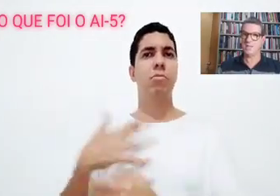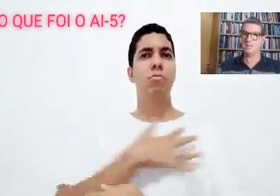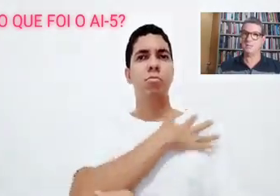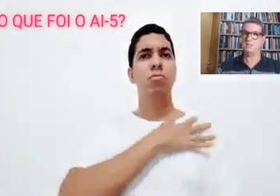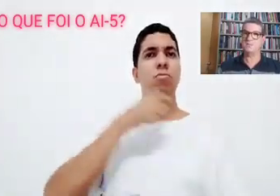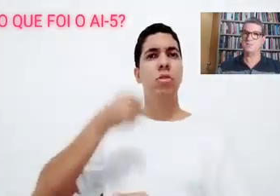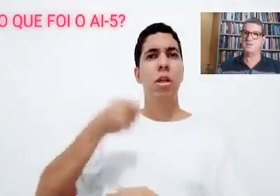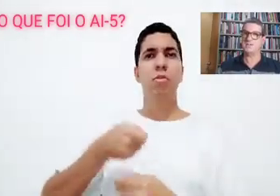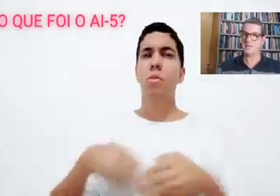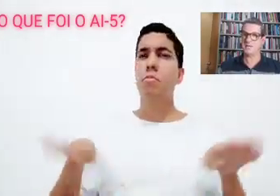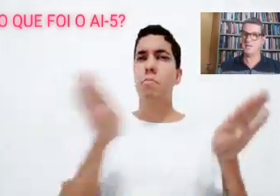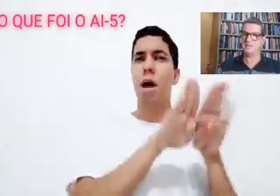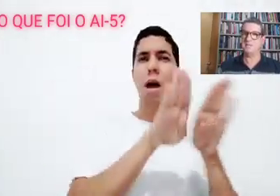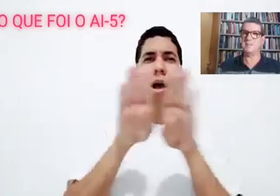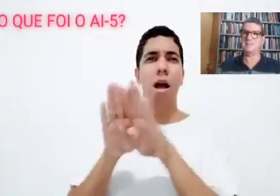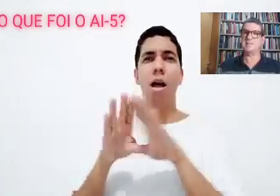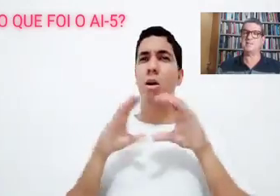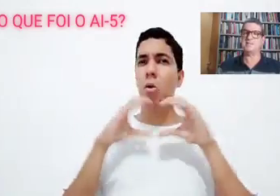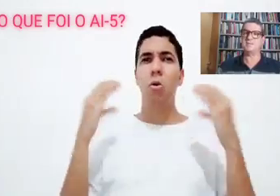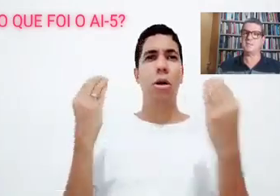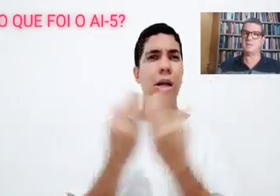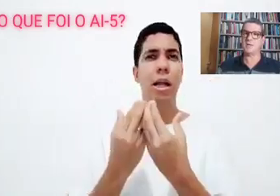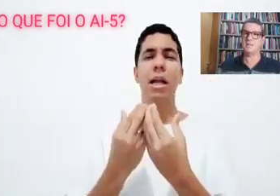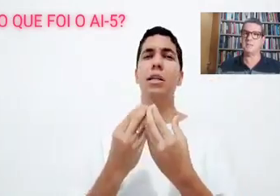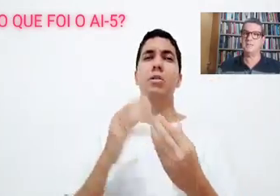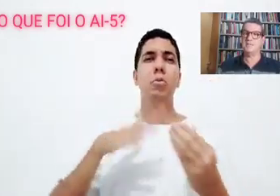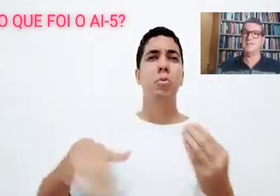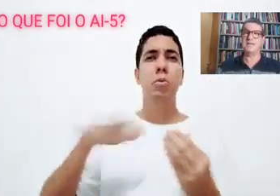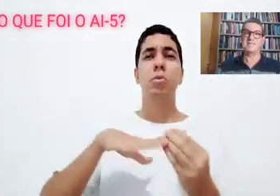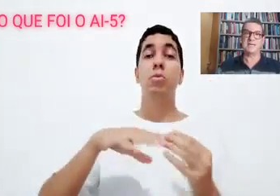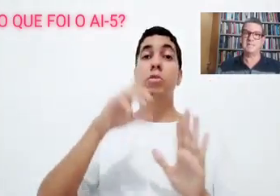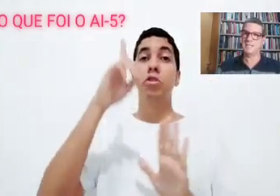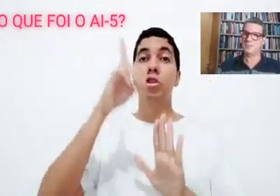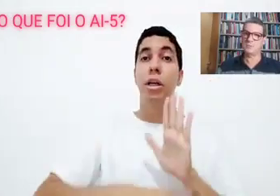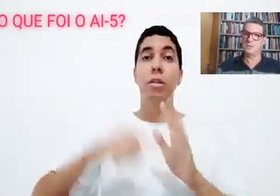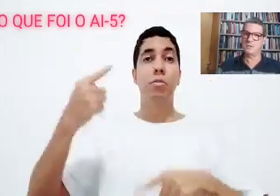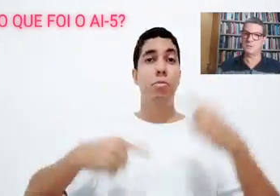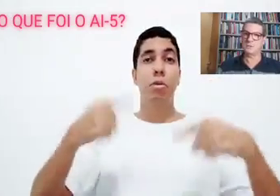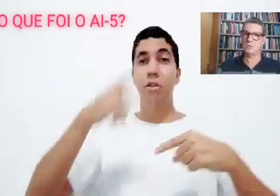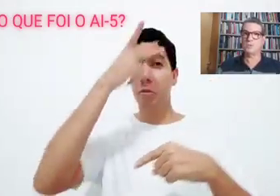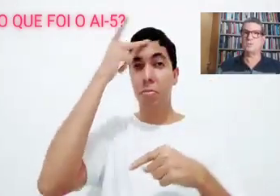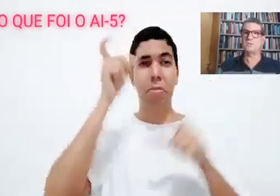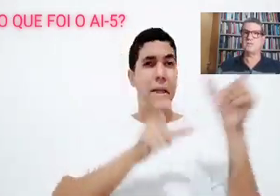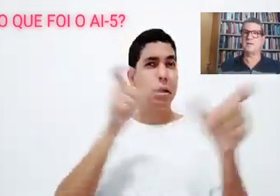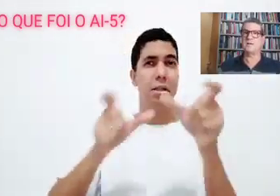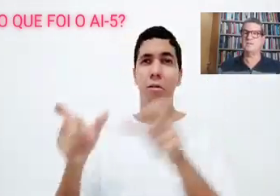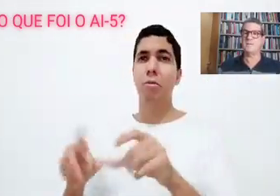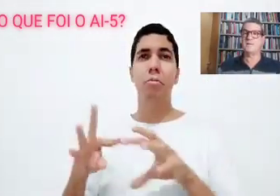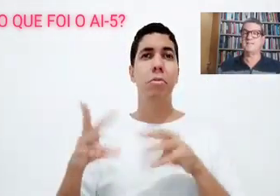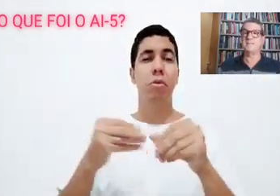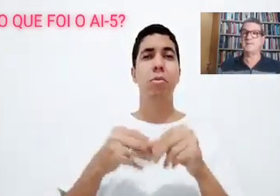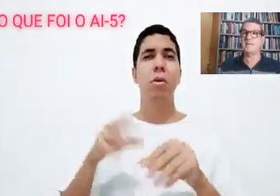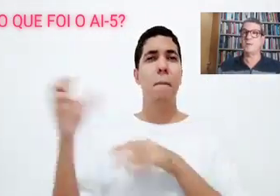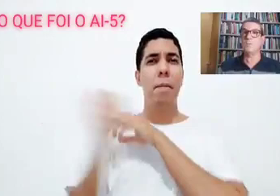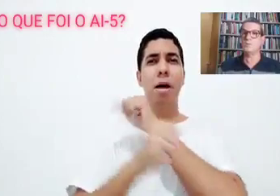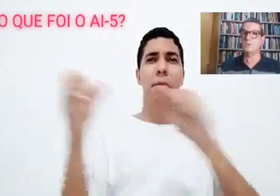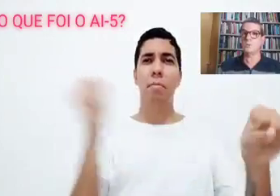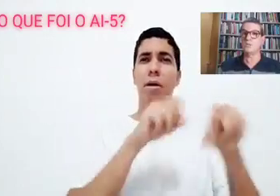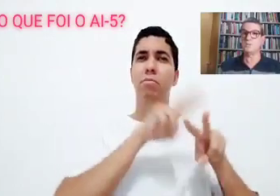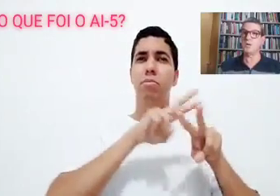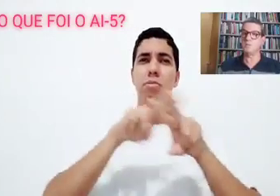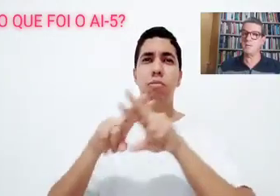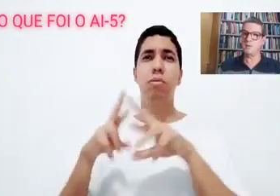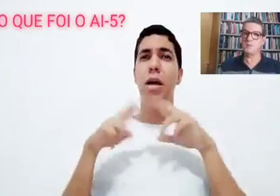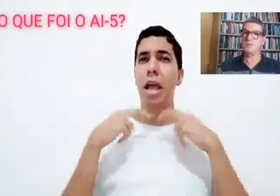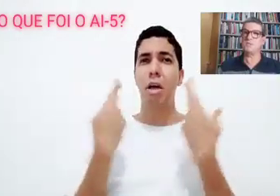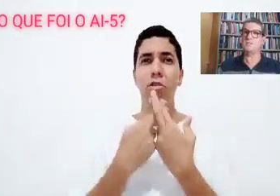o Congresso, de fechar as Assembleias Legislativas Estaduais, de caçar direitos políticos de todos os cidadãos, de prender